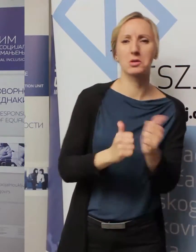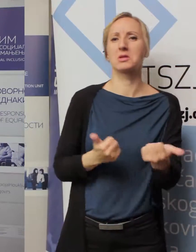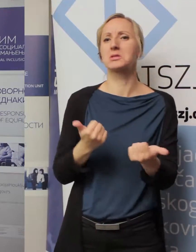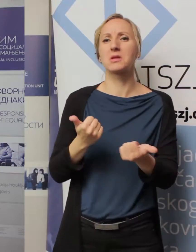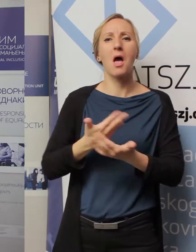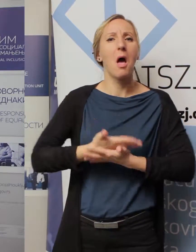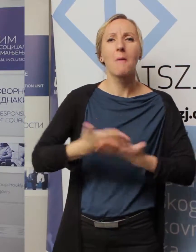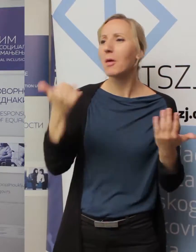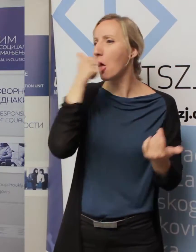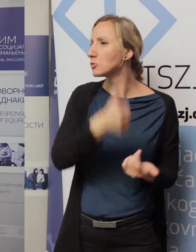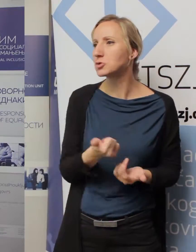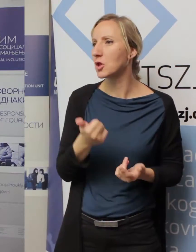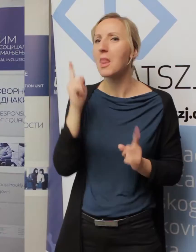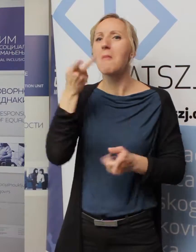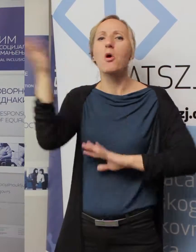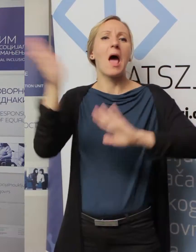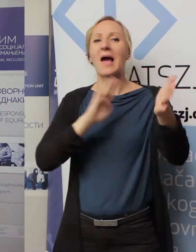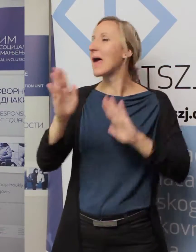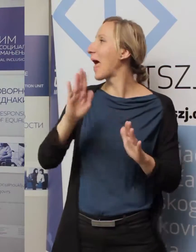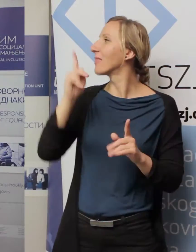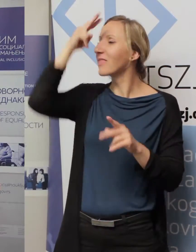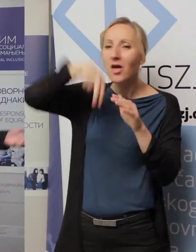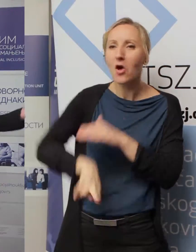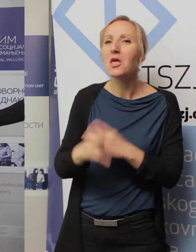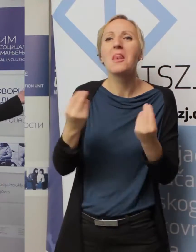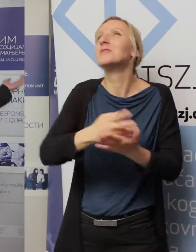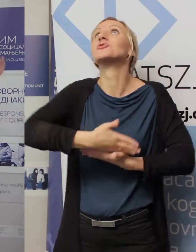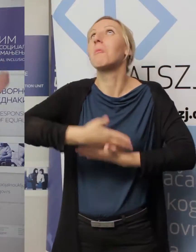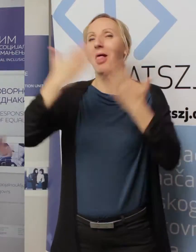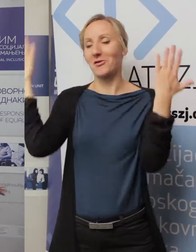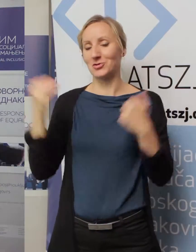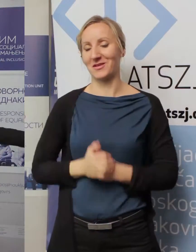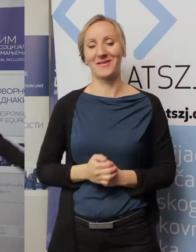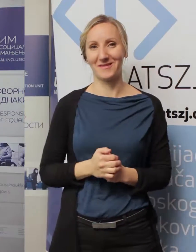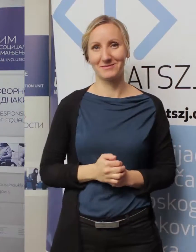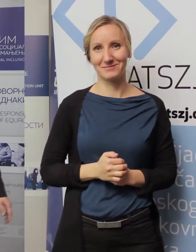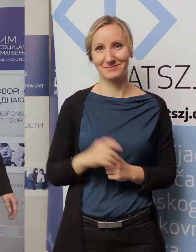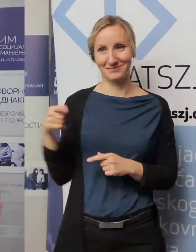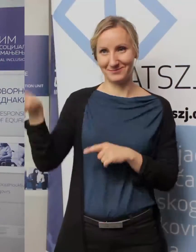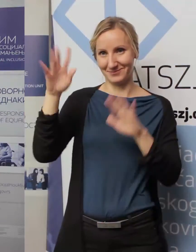sportista ili nešto drugo. Ne mora ni karate i ronjenje, može nešto sasvim drugo.